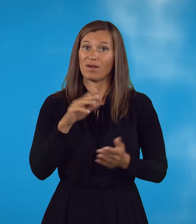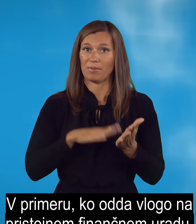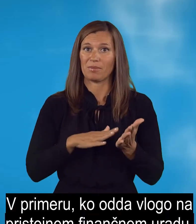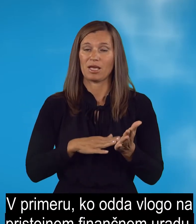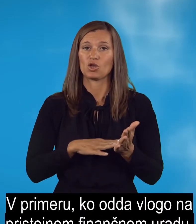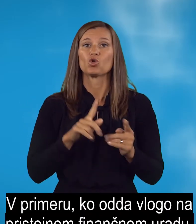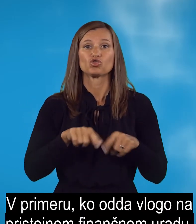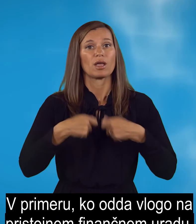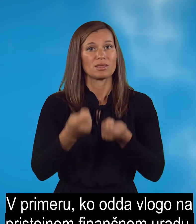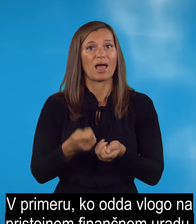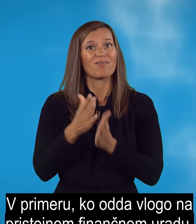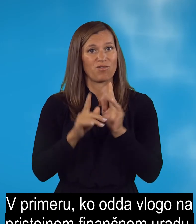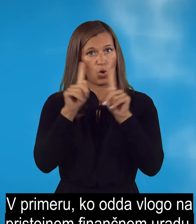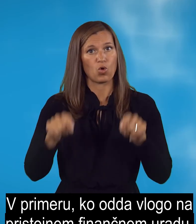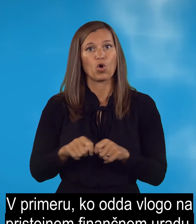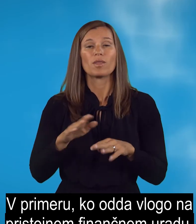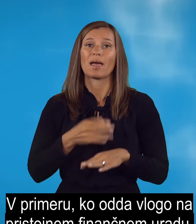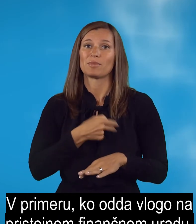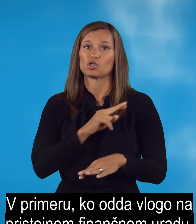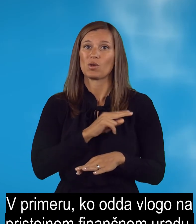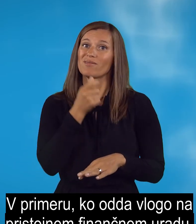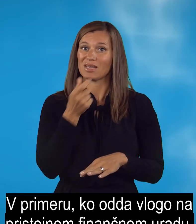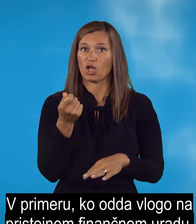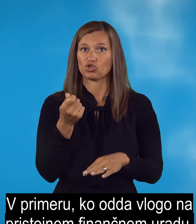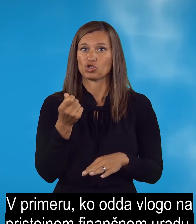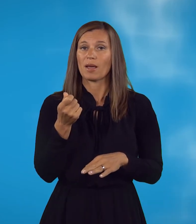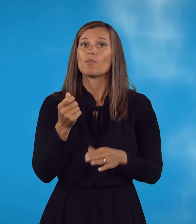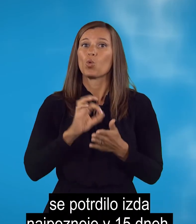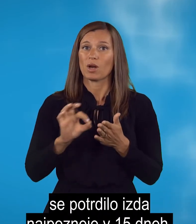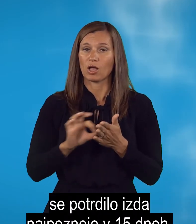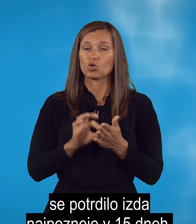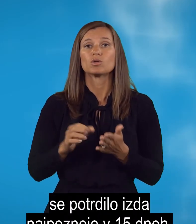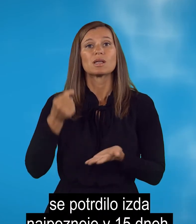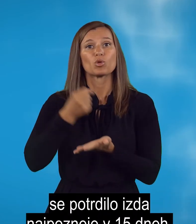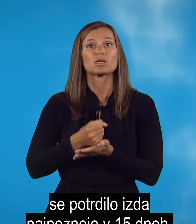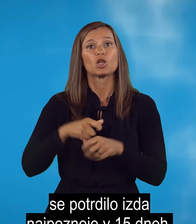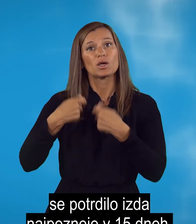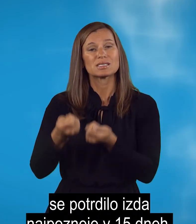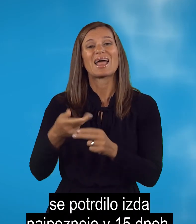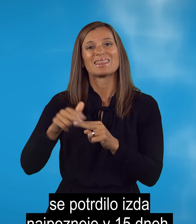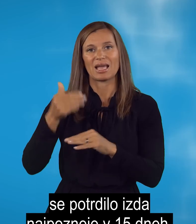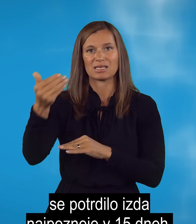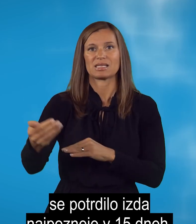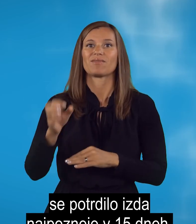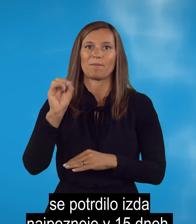V primeru, ko odda vlogo na pristojnem finančnem uradu, se potrdilo izda najpozneje v 15 dneh.